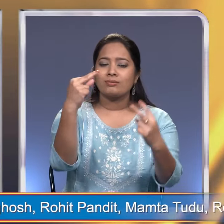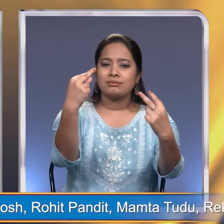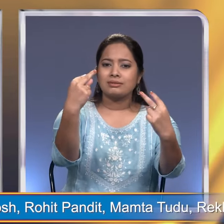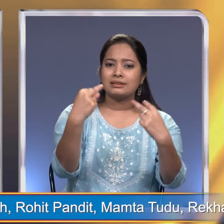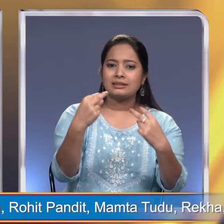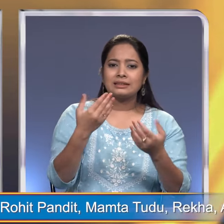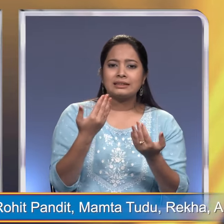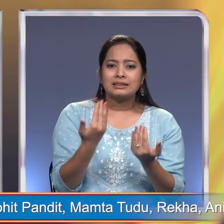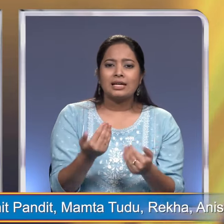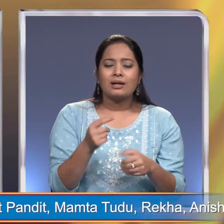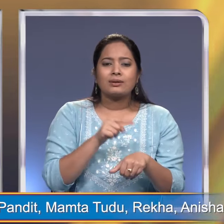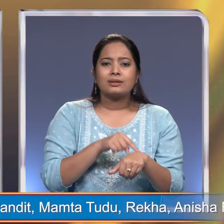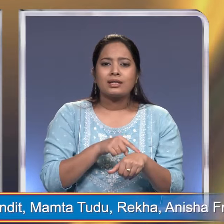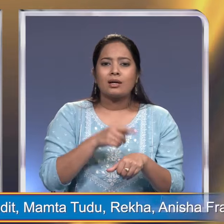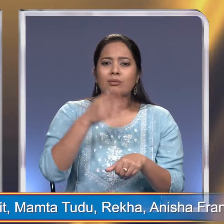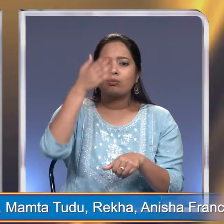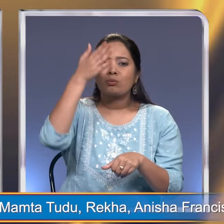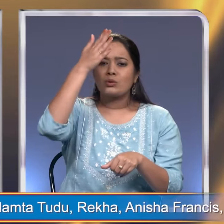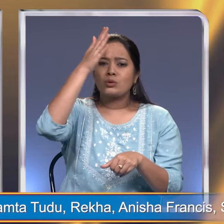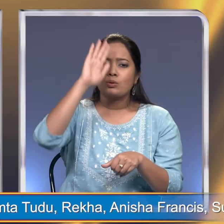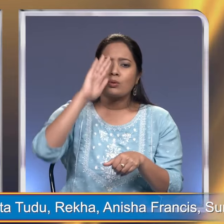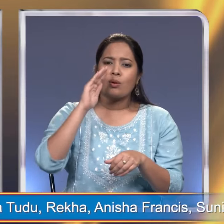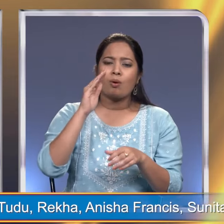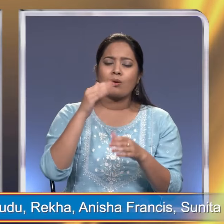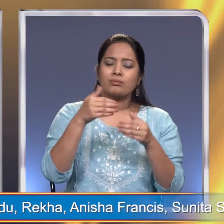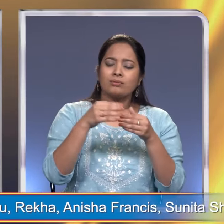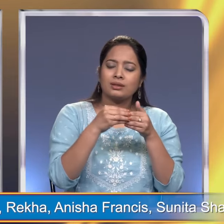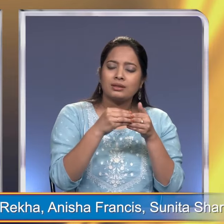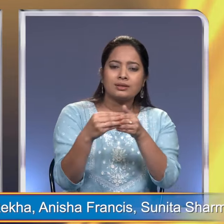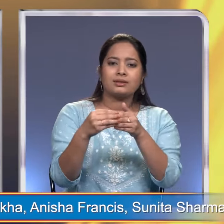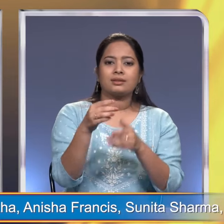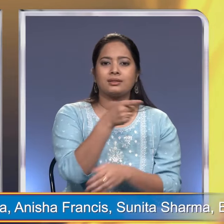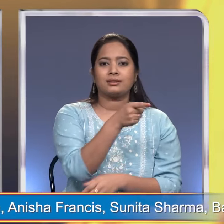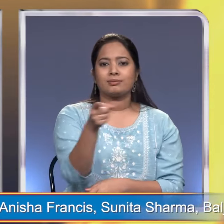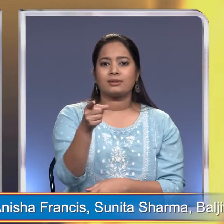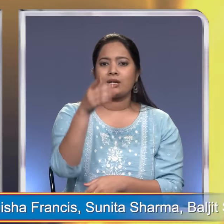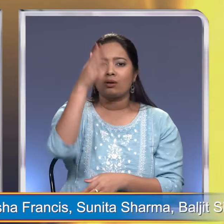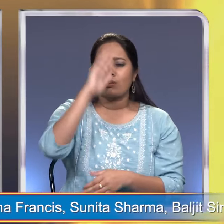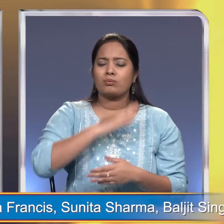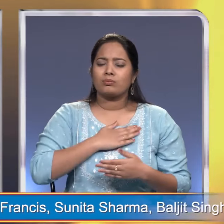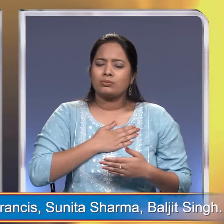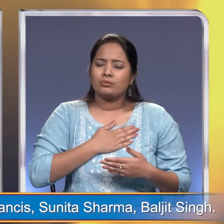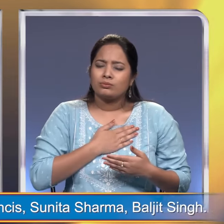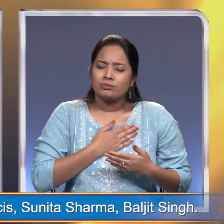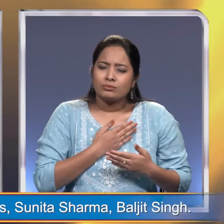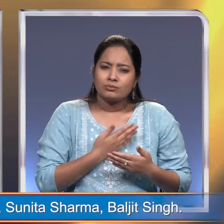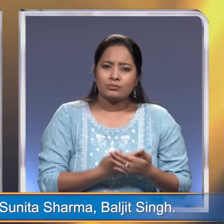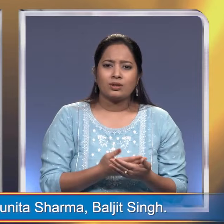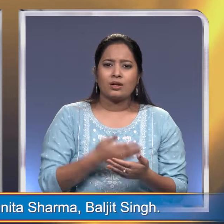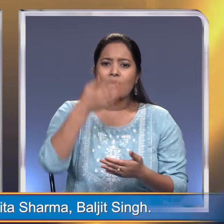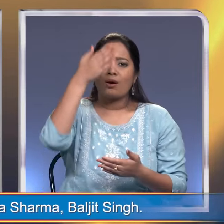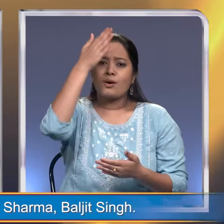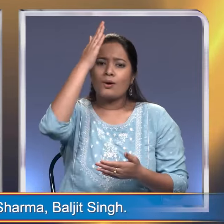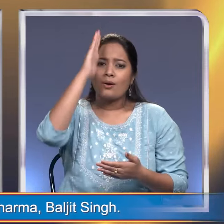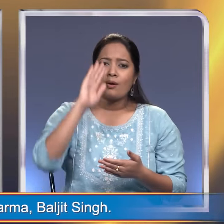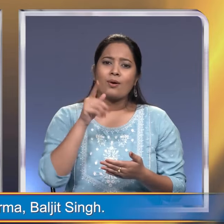हमारे प्रिय दर्शकों के लिए कि तेरा हाथ उनके ऊपर होगा प्रभु, वो तेरी भलाई को, अच्छाई को, करुणा